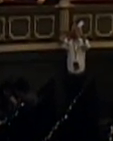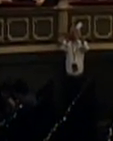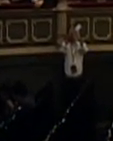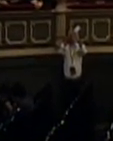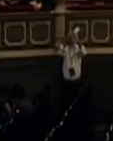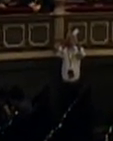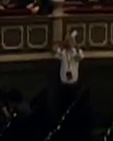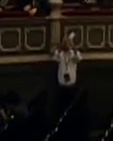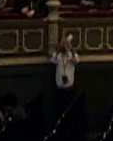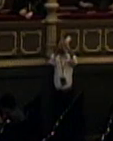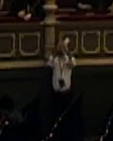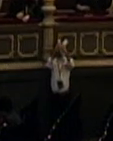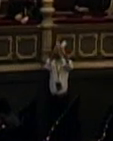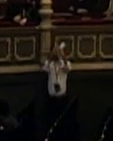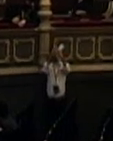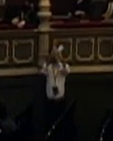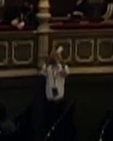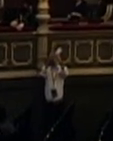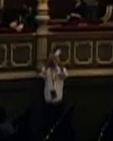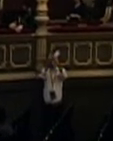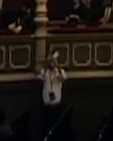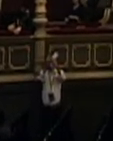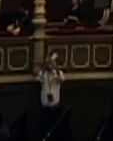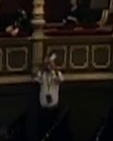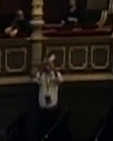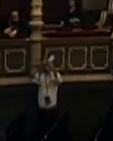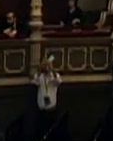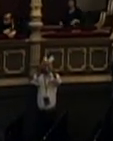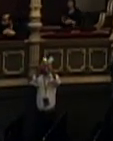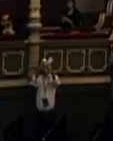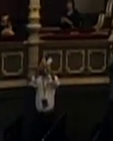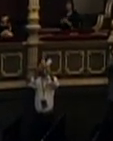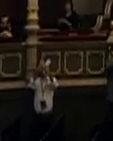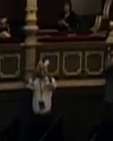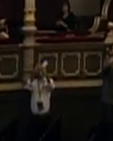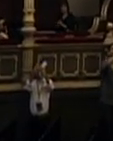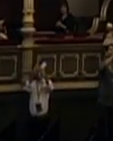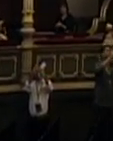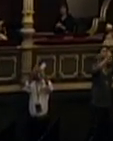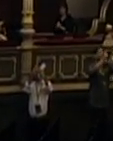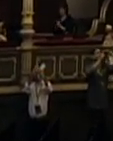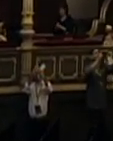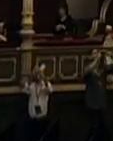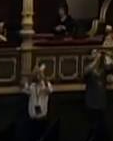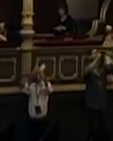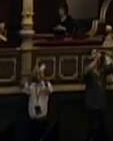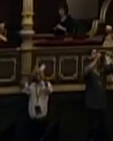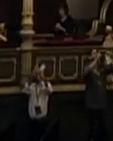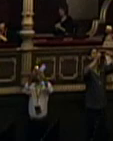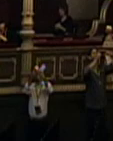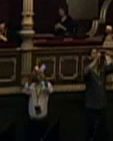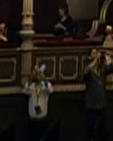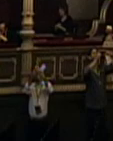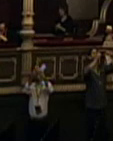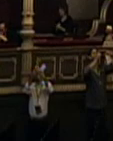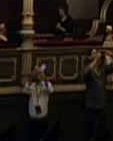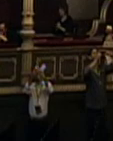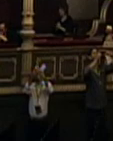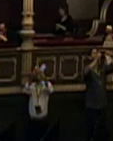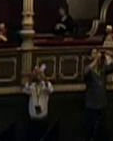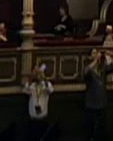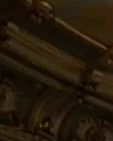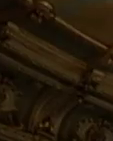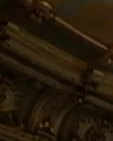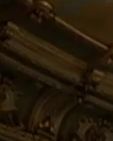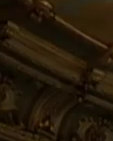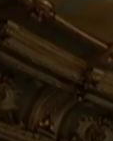mencionabas, Diana, sí, que el casi todo se va a estar desarrollando en San José, pero tenemos como esa coda, porque también en San Pedro, en Plaza